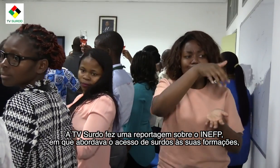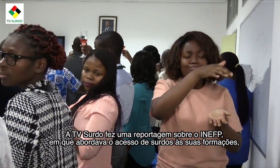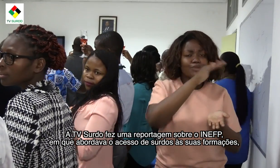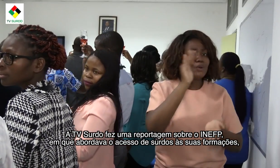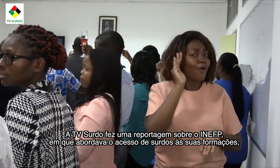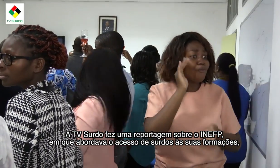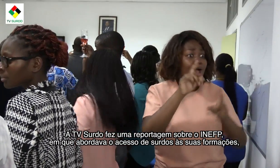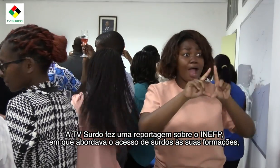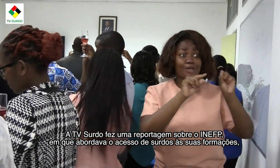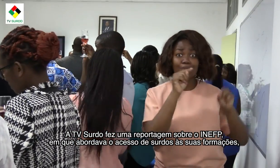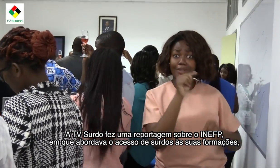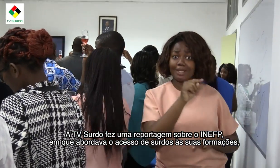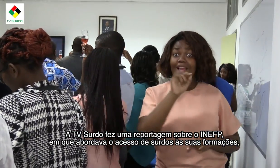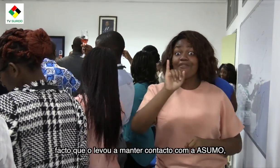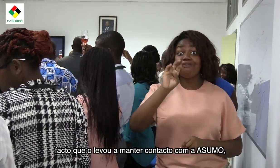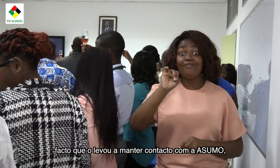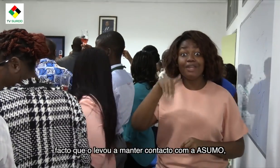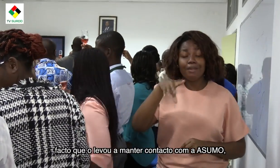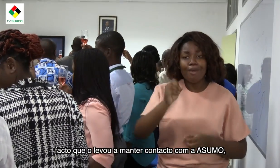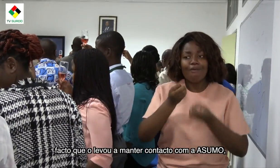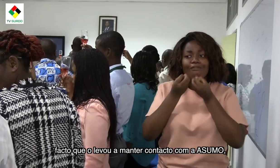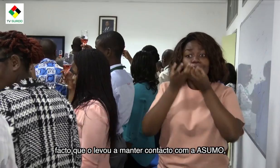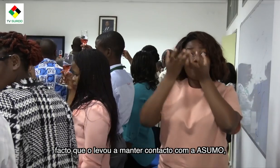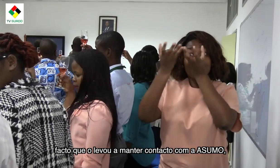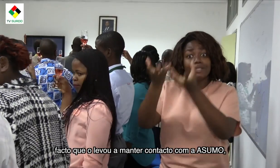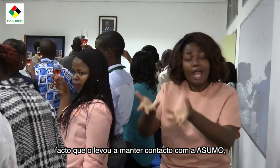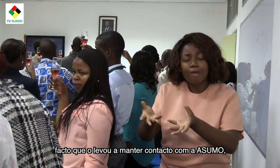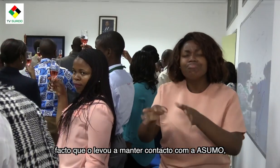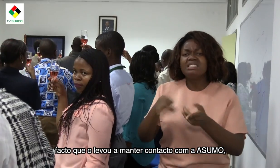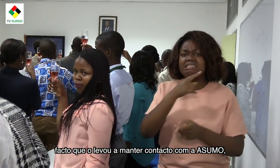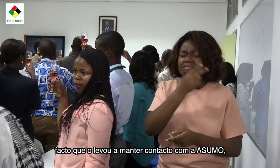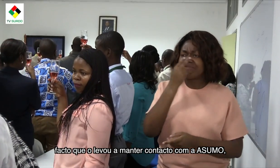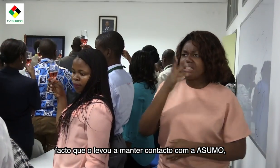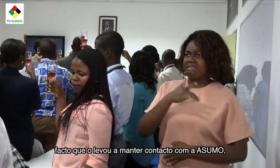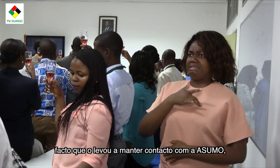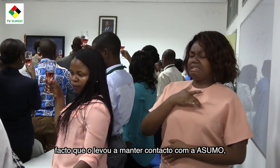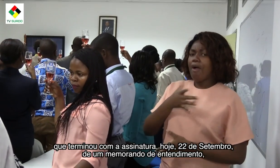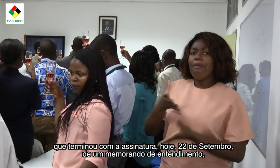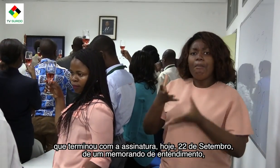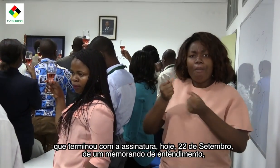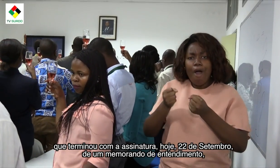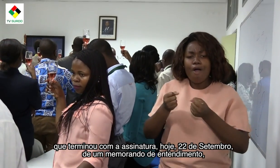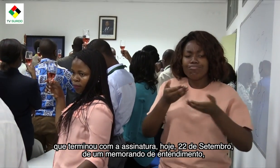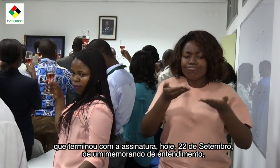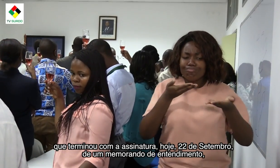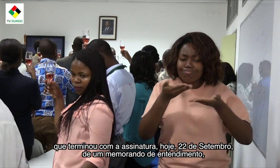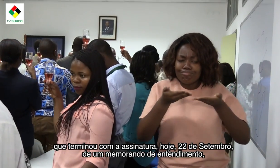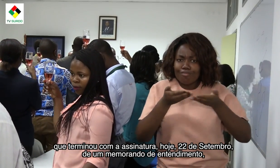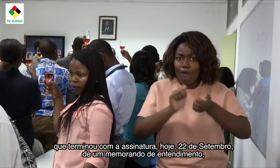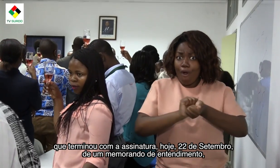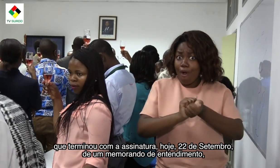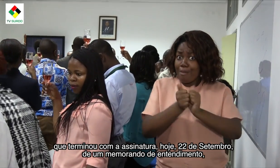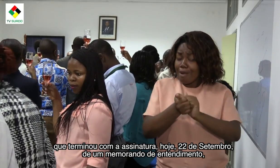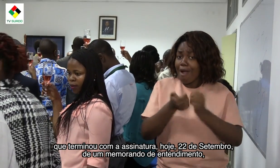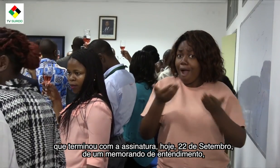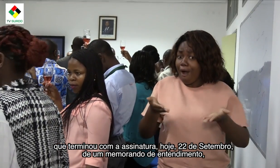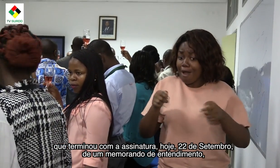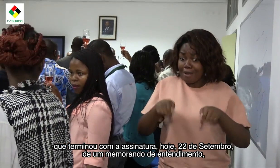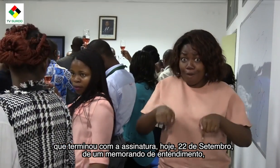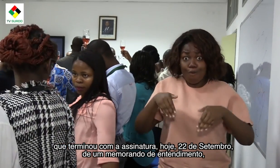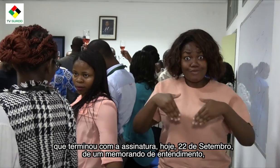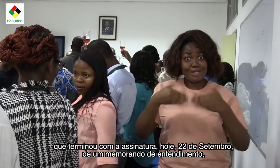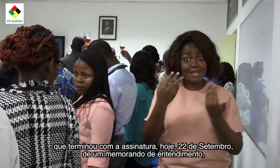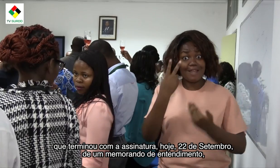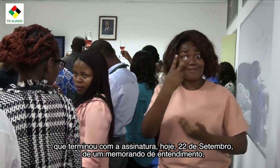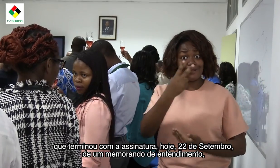formações, fato que o levou a manter contacto com a Azumo, que terminou com a assinatura hoje,